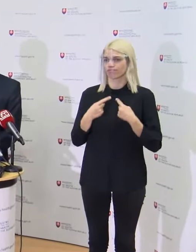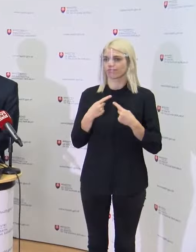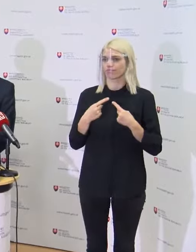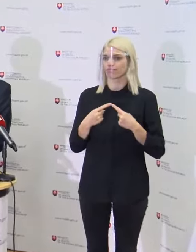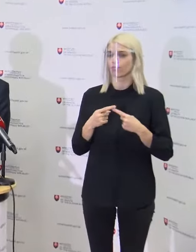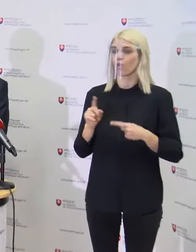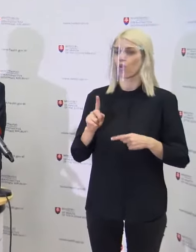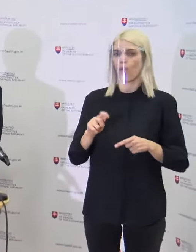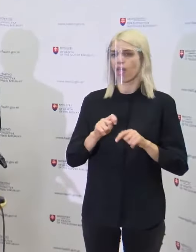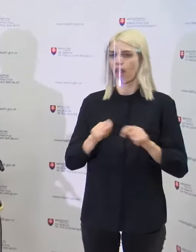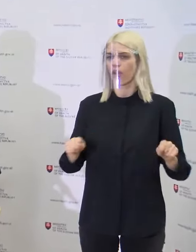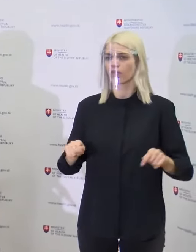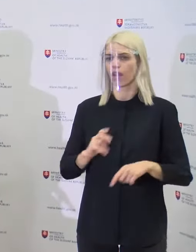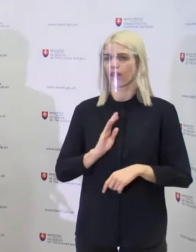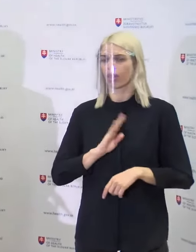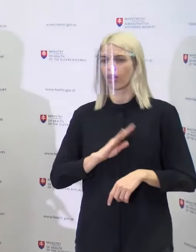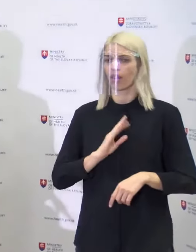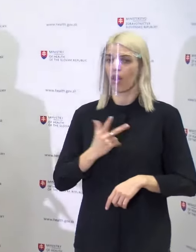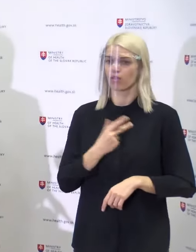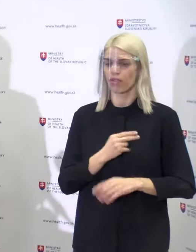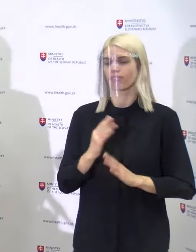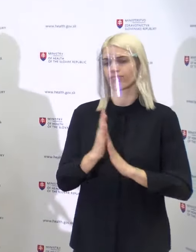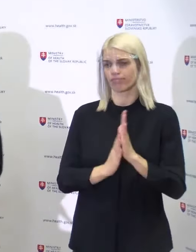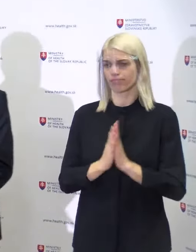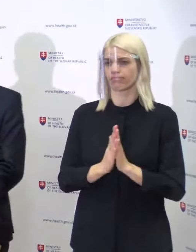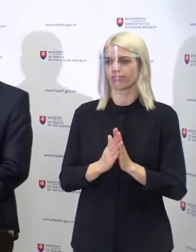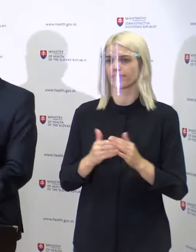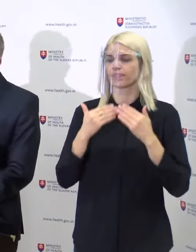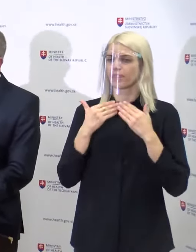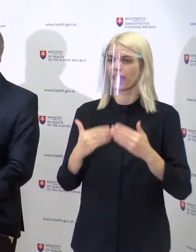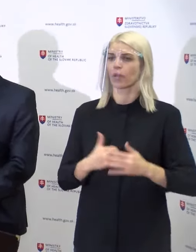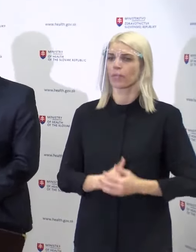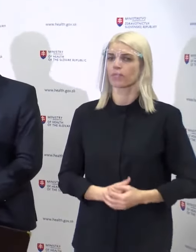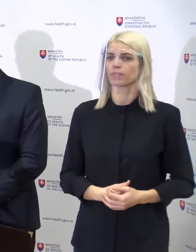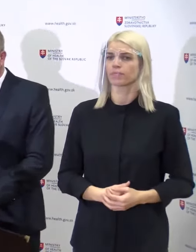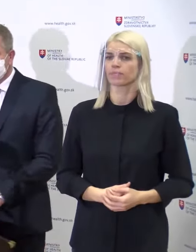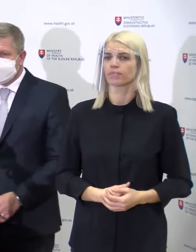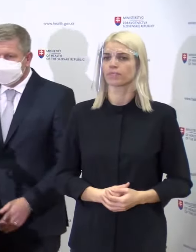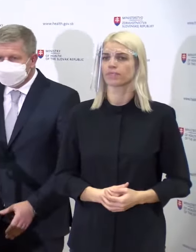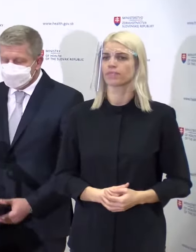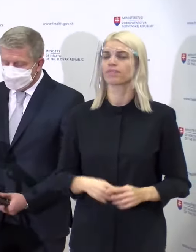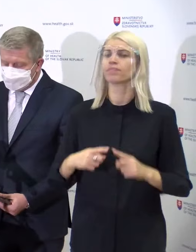ešte nerozhodli, aby sa dali zaočkovať. Ďakujem.